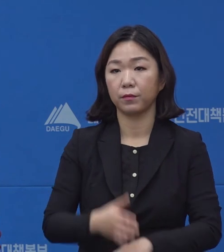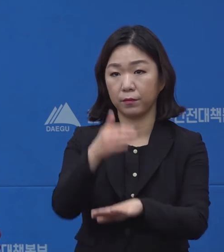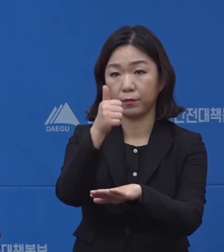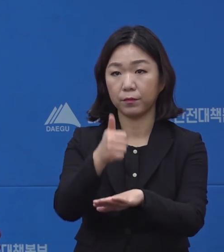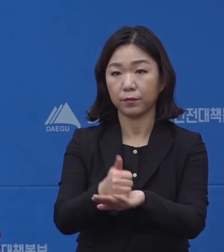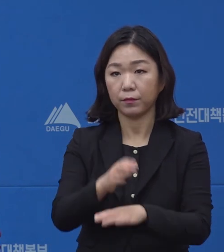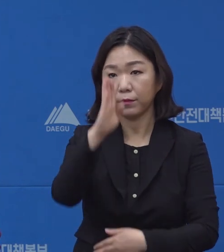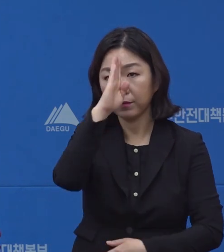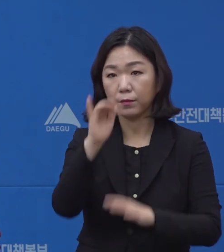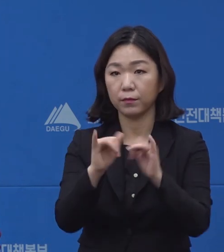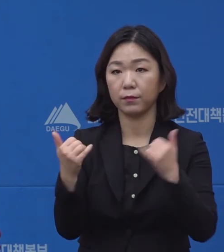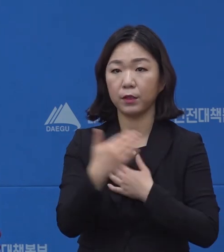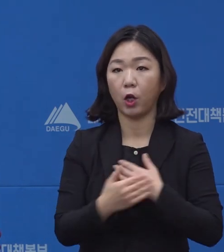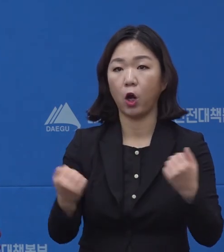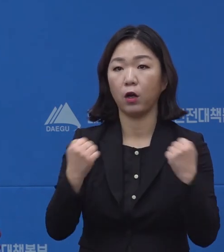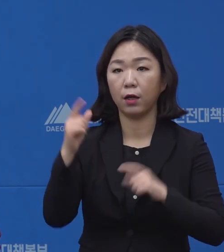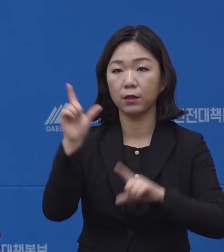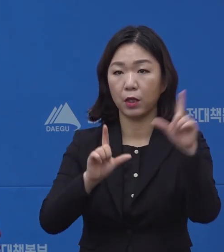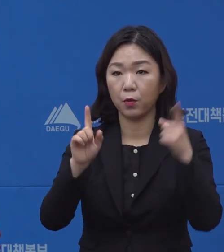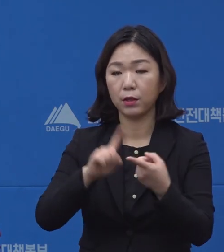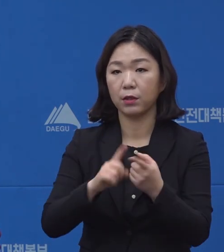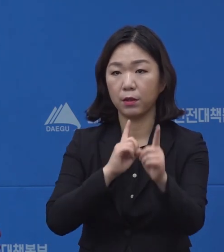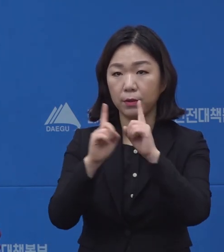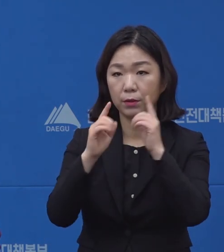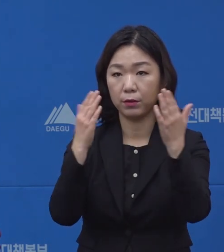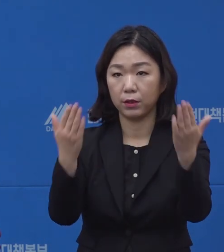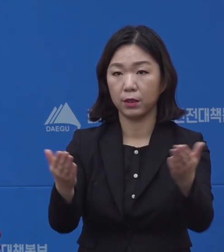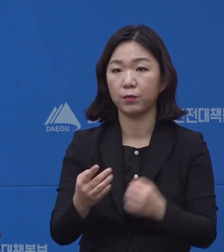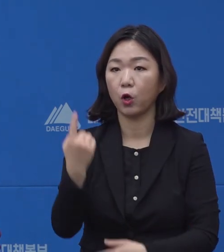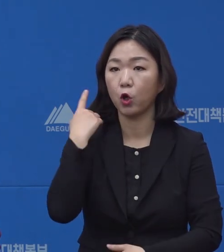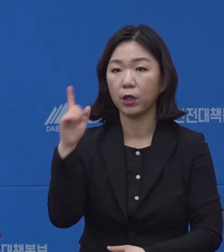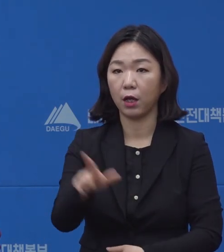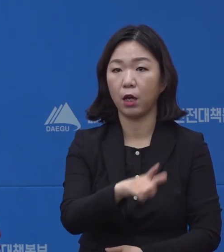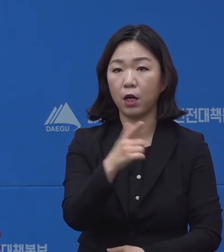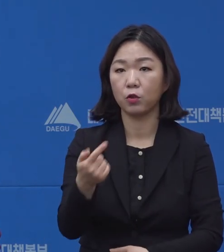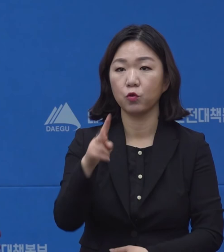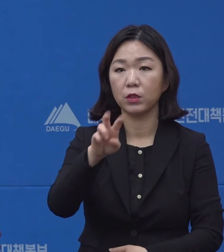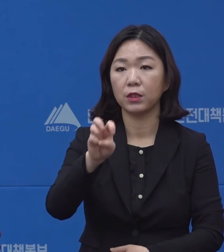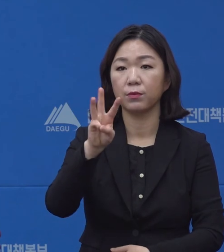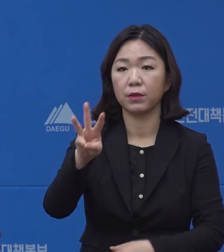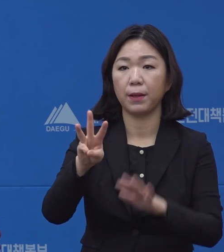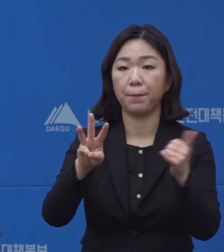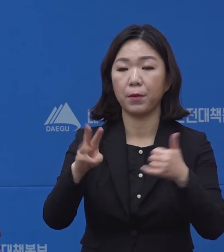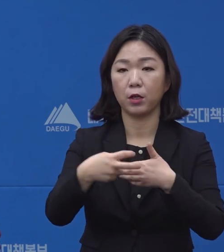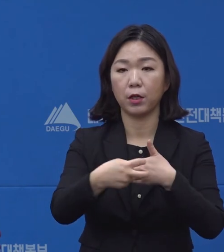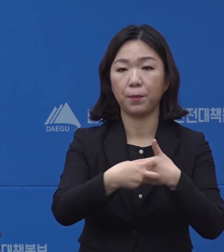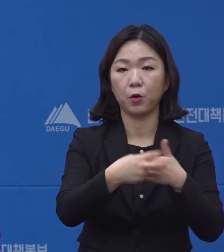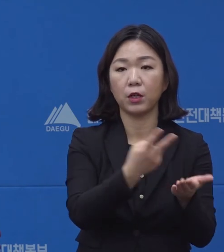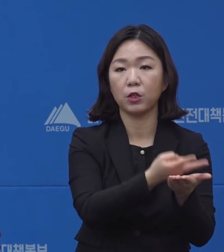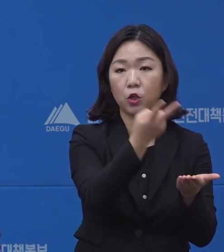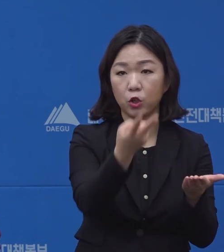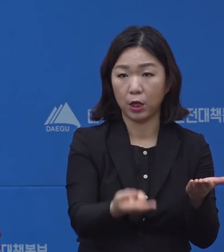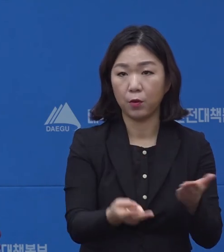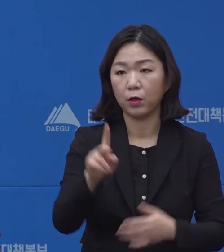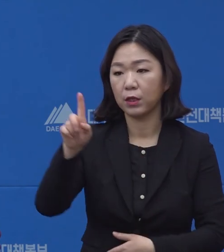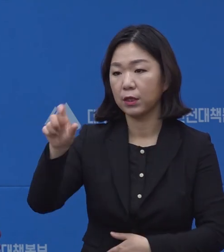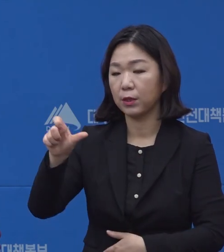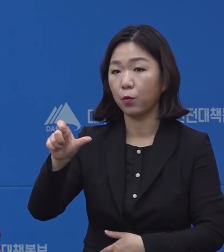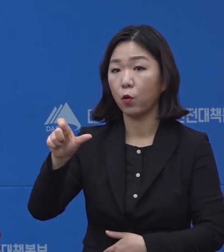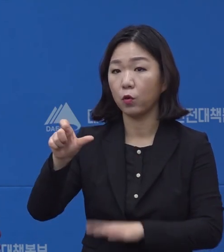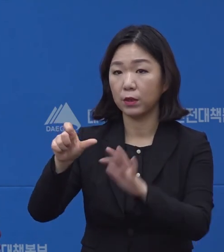마지막으로 환자들의 건강상태에 대해서 말씀드리겠습니다. 어제 하루 동안 23명이 병원에서 퇴원하고